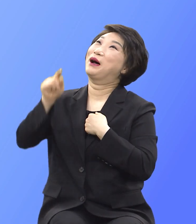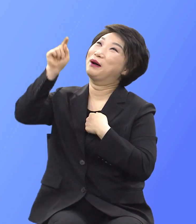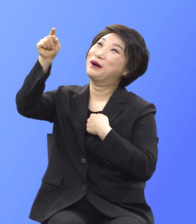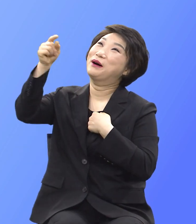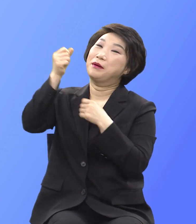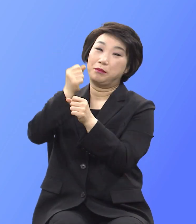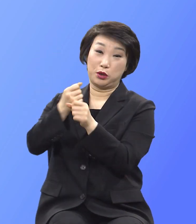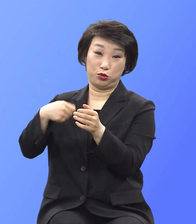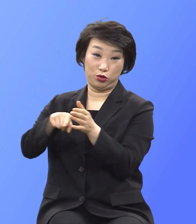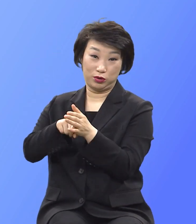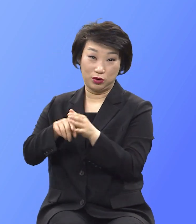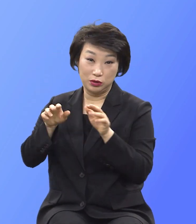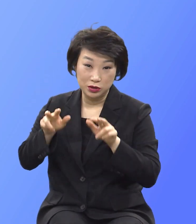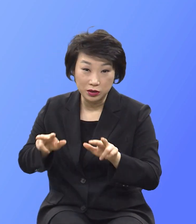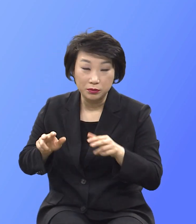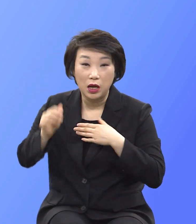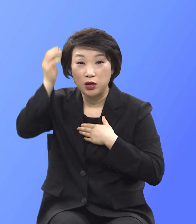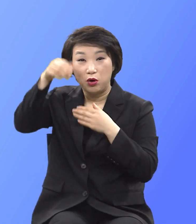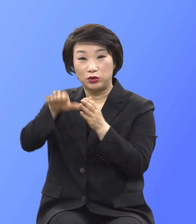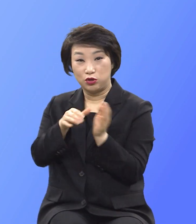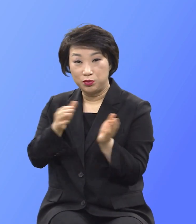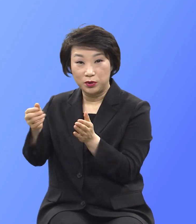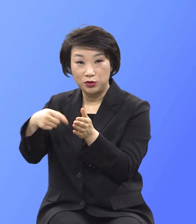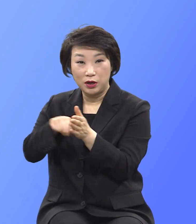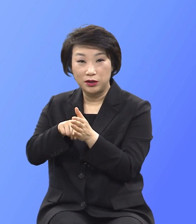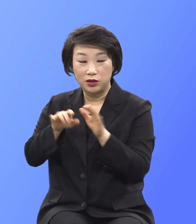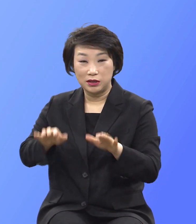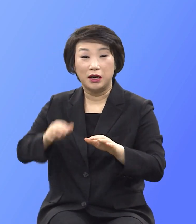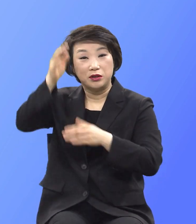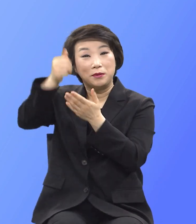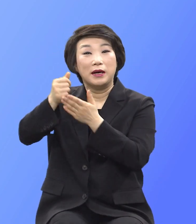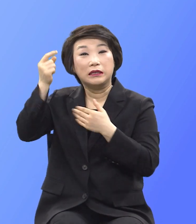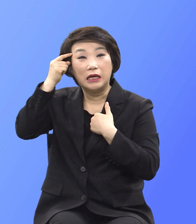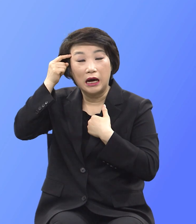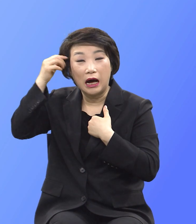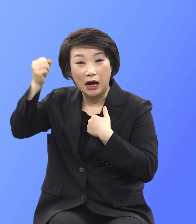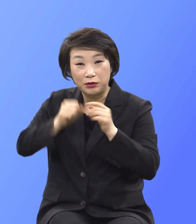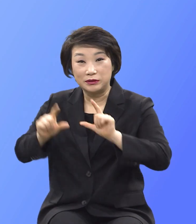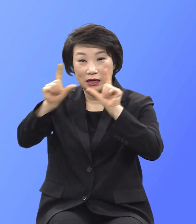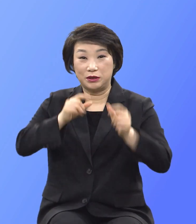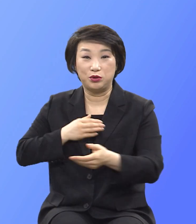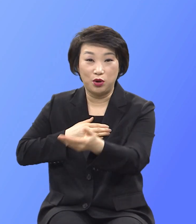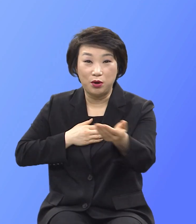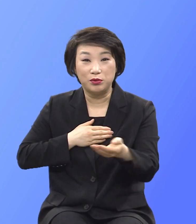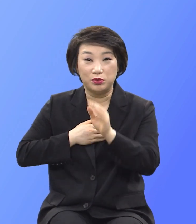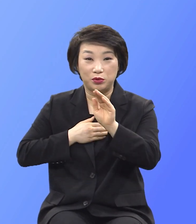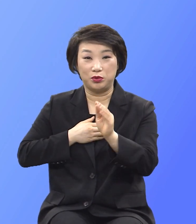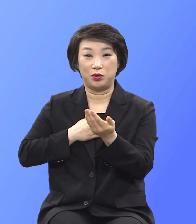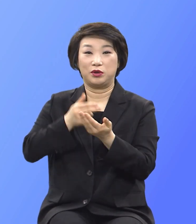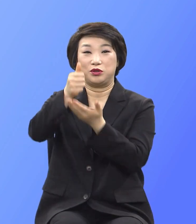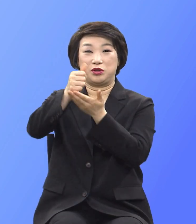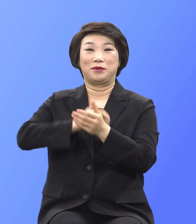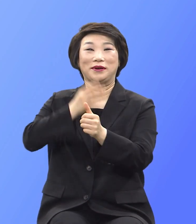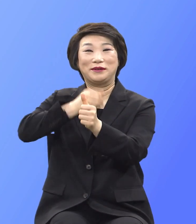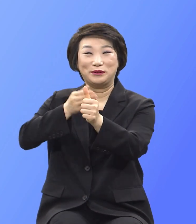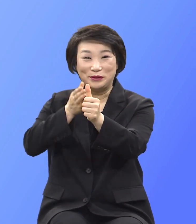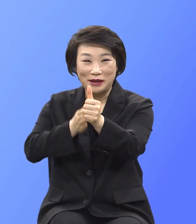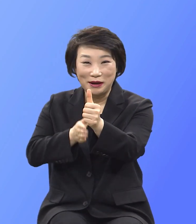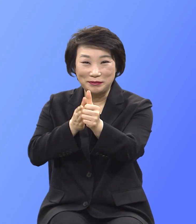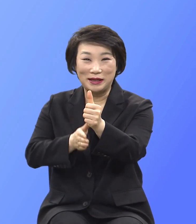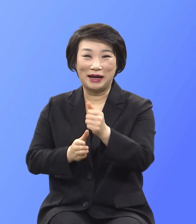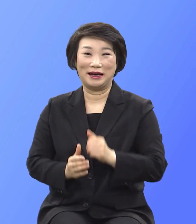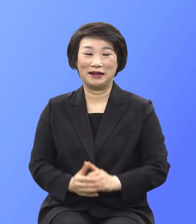만들기 위해서 영혼의 때를 위해서 성령의 생각으로 사는 여러분 되기를 주님의 이름으로